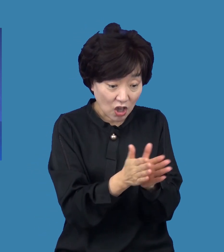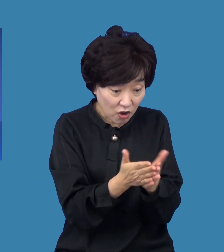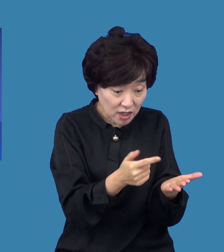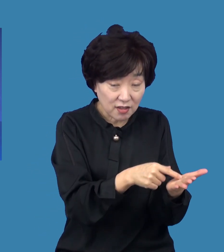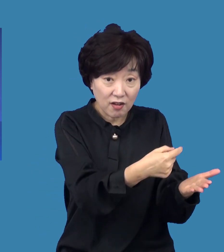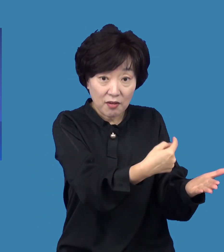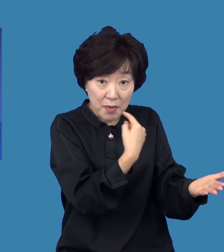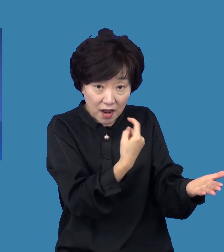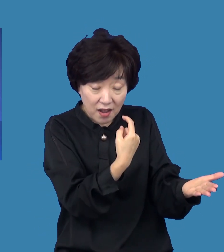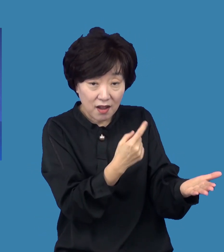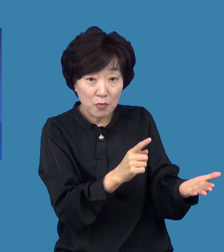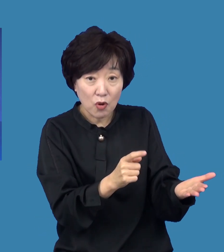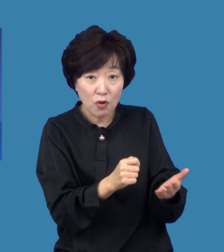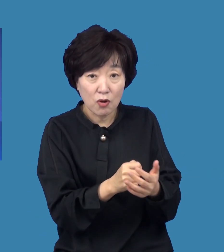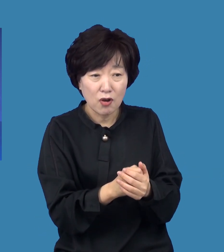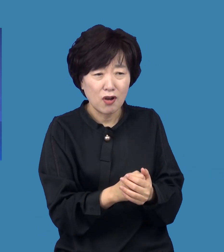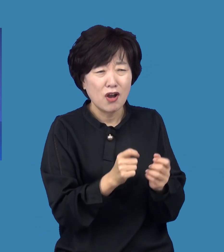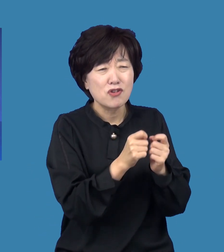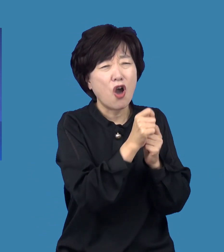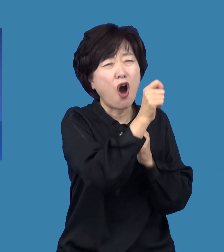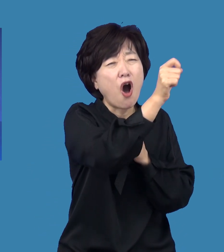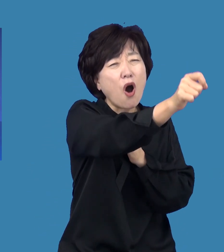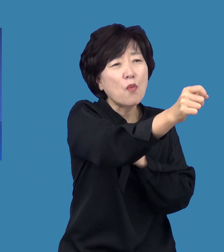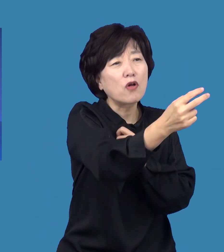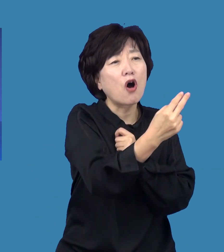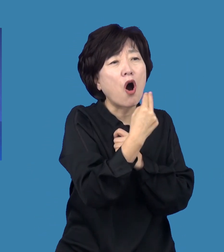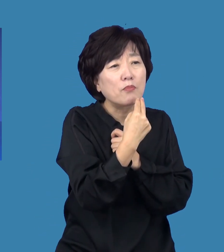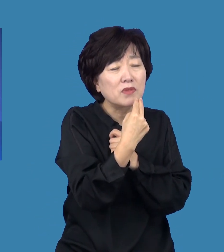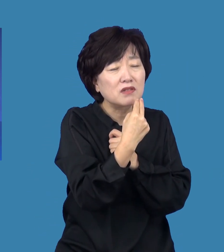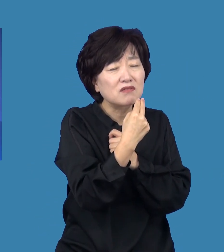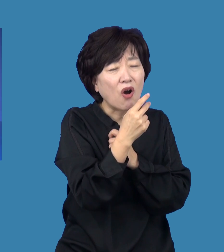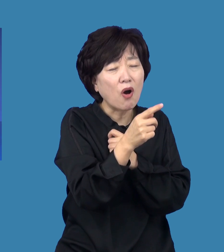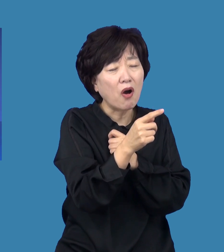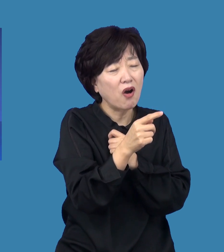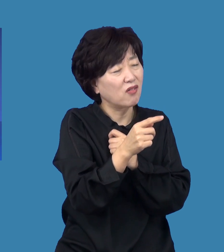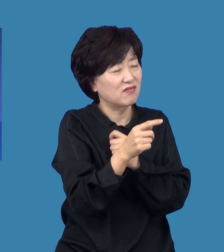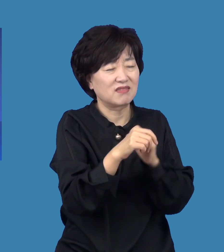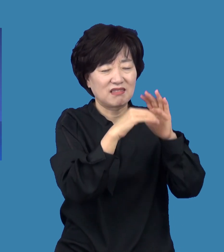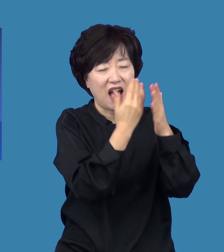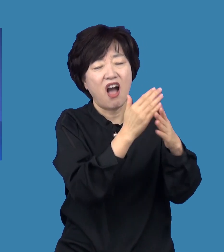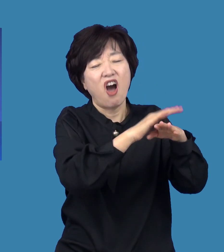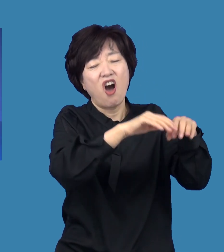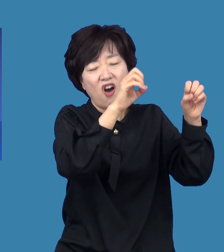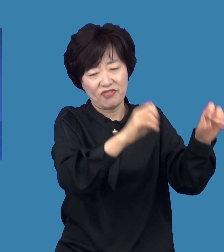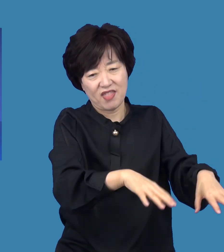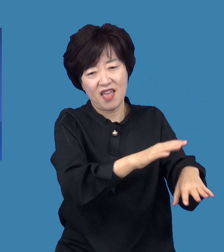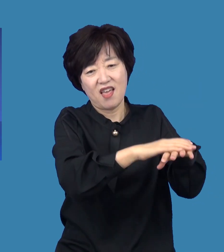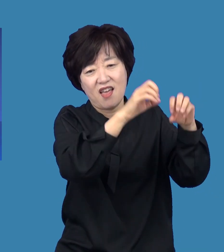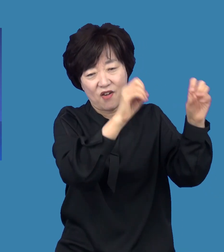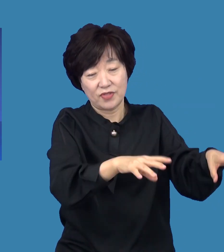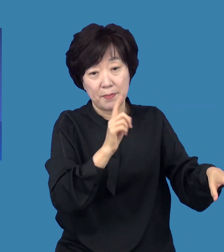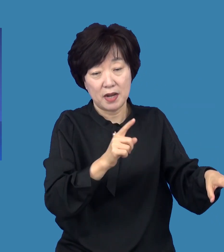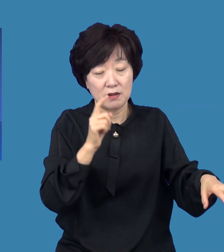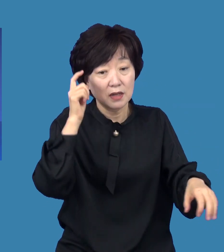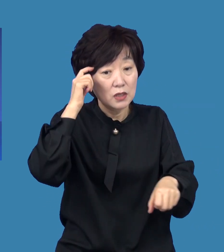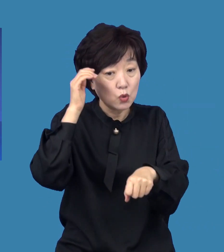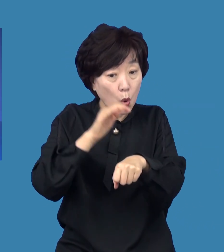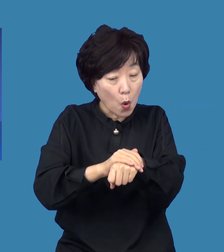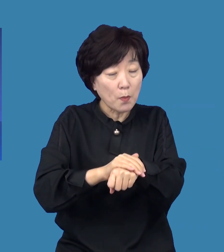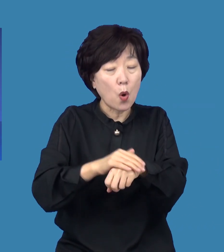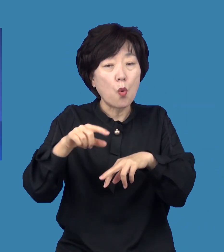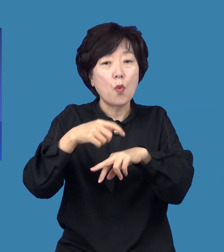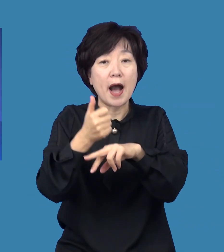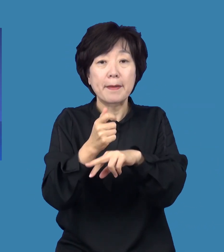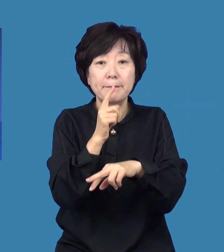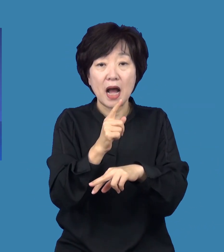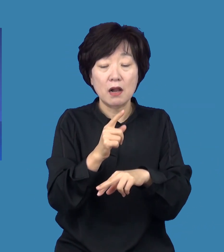것에 대해서는 다 헛되다고 얘기합니다. 성경은 영원하지 않은 것은 다 헛되다고 얘기해요. 솔로몬의 고백이 그렇지 않습니까? 이 땅에서